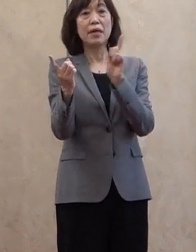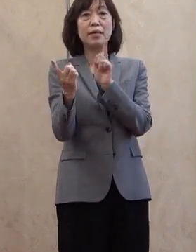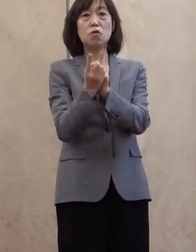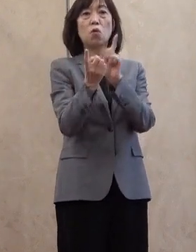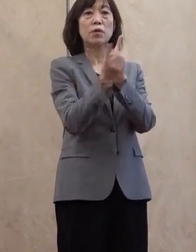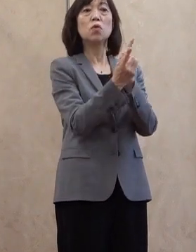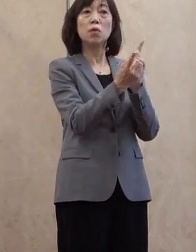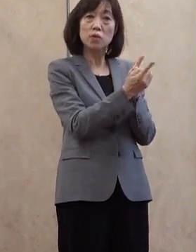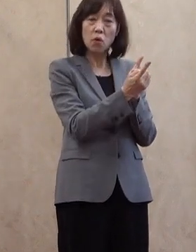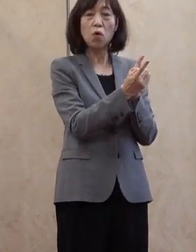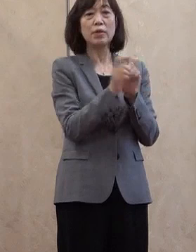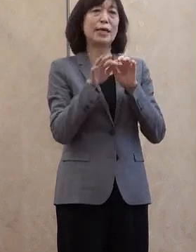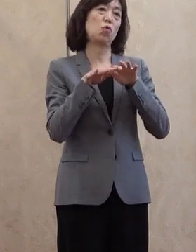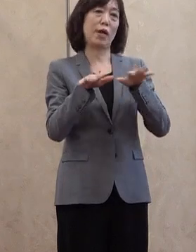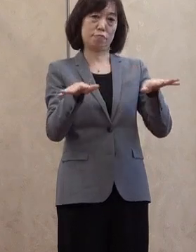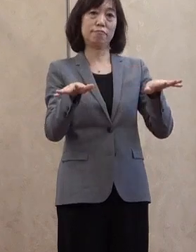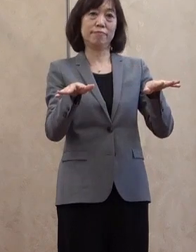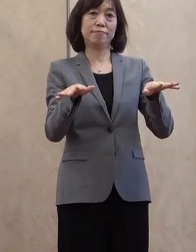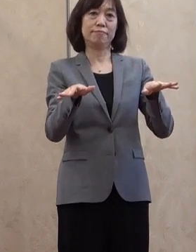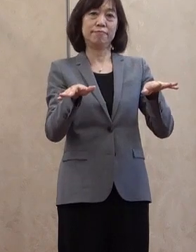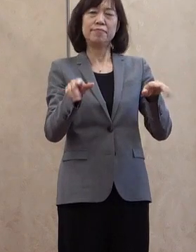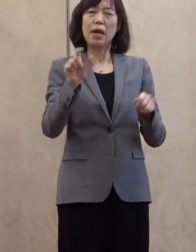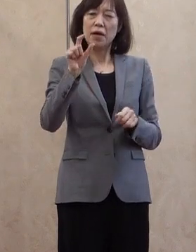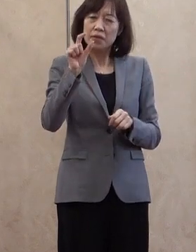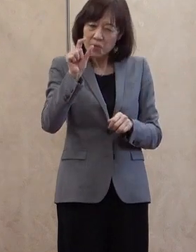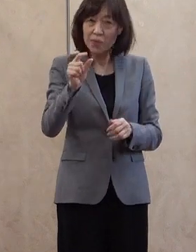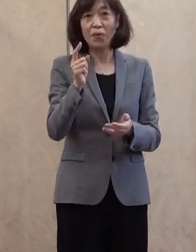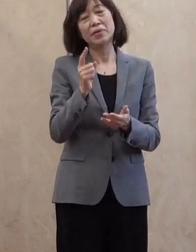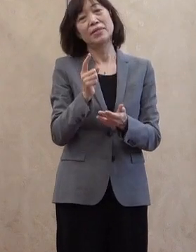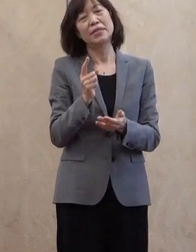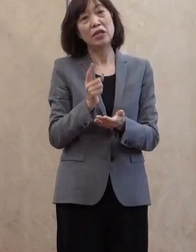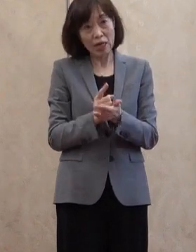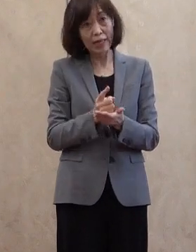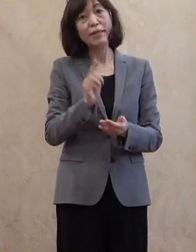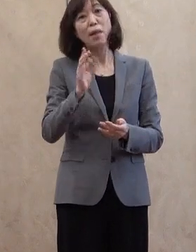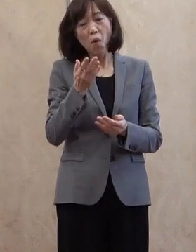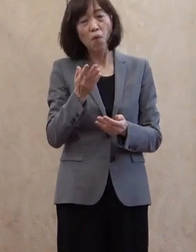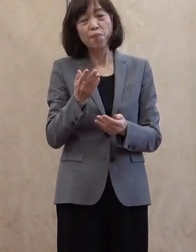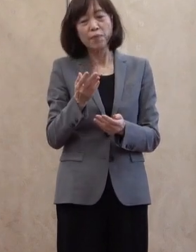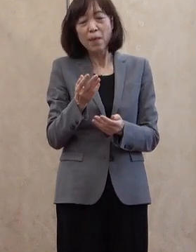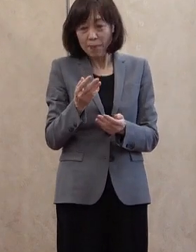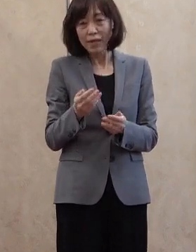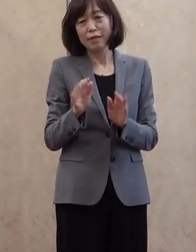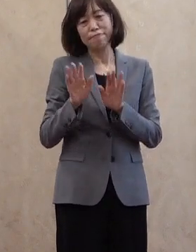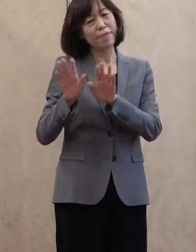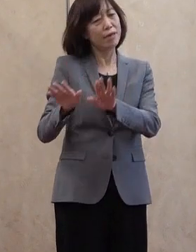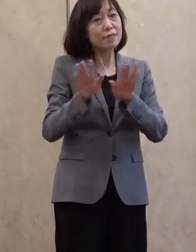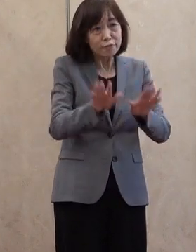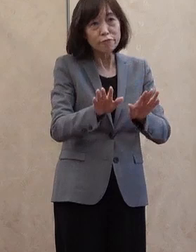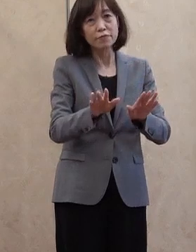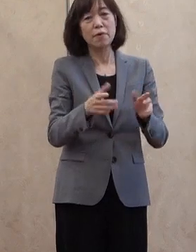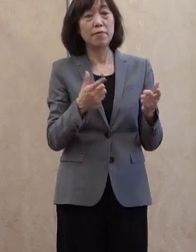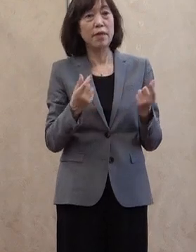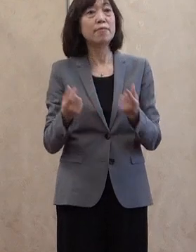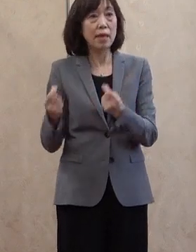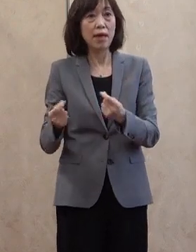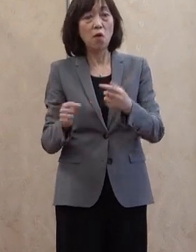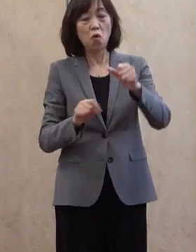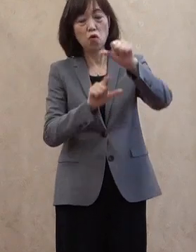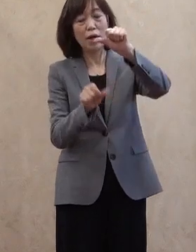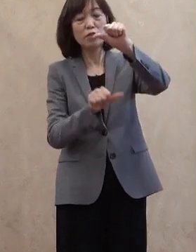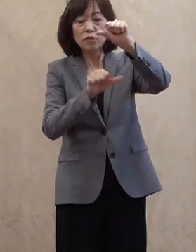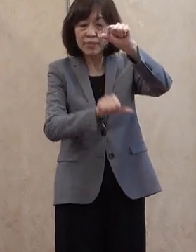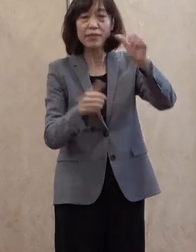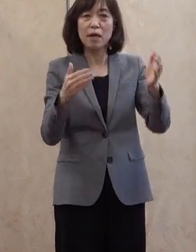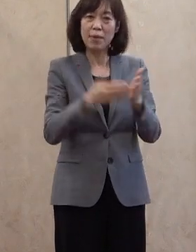のウイルスは広がってきませんので、本当にちょっとしたことも含めて感染対策の徹底というのを5月5日までお願いしたいと思います